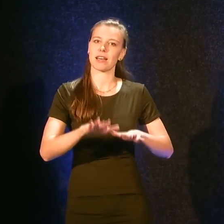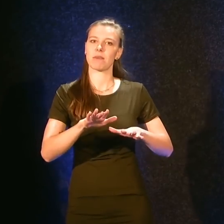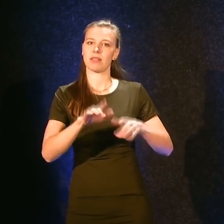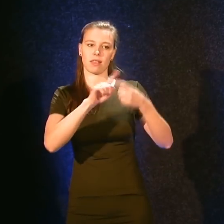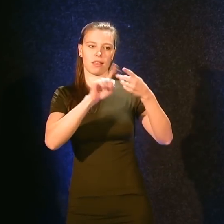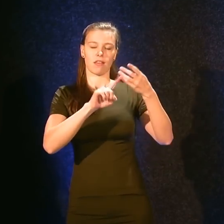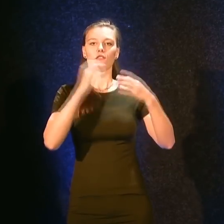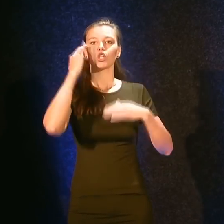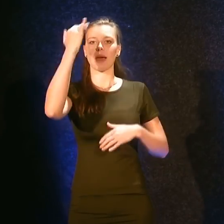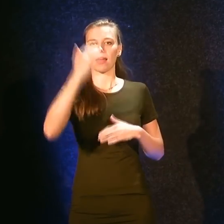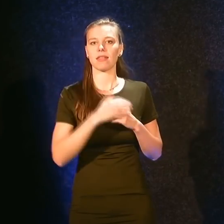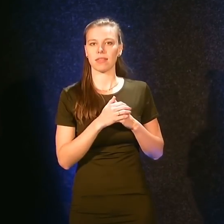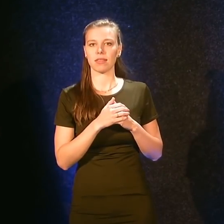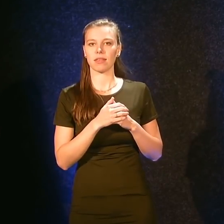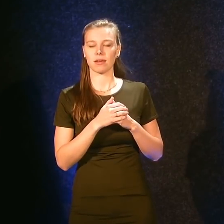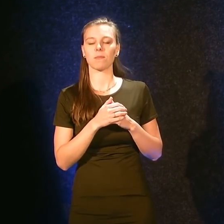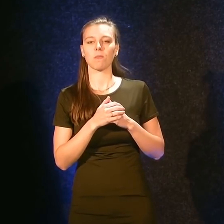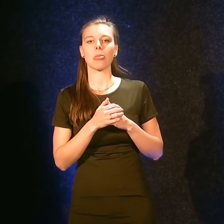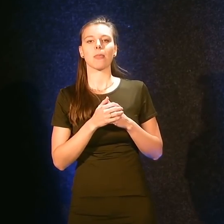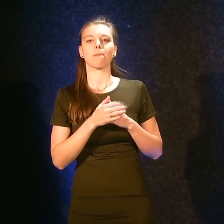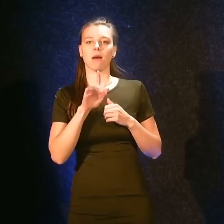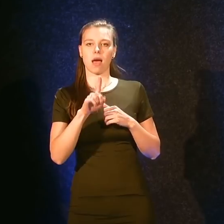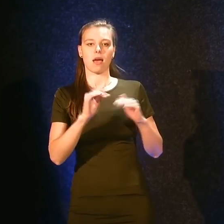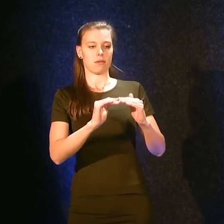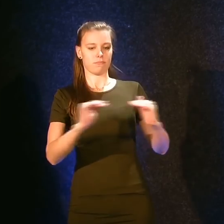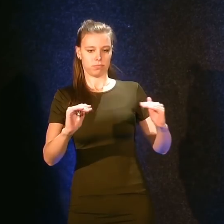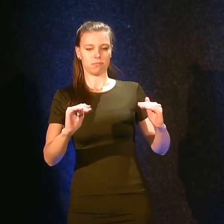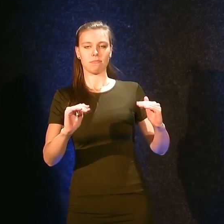grondslag blijft. Houd moed, mannen.